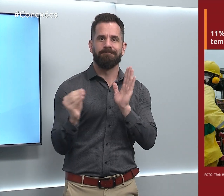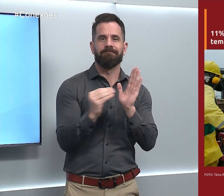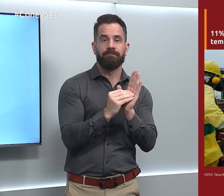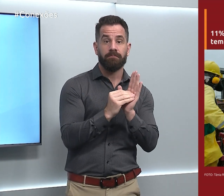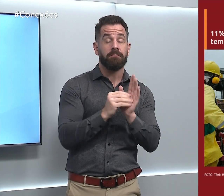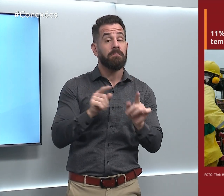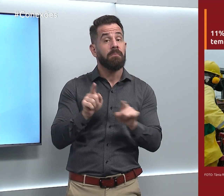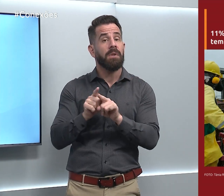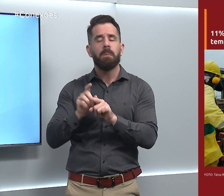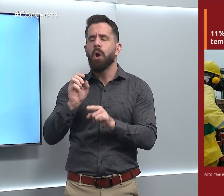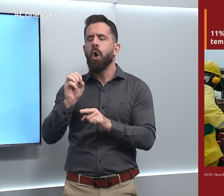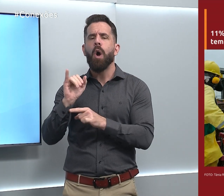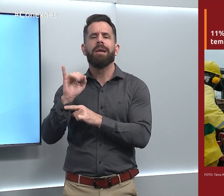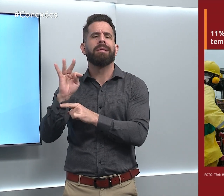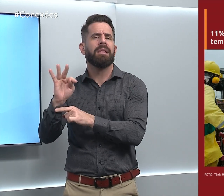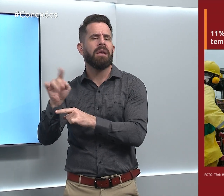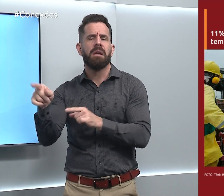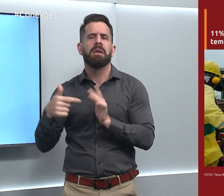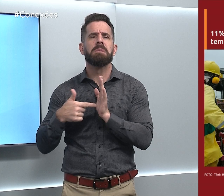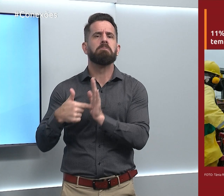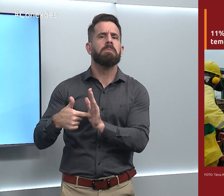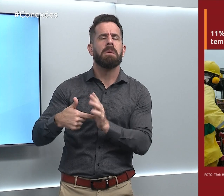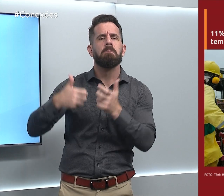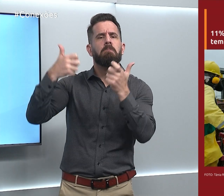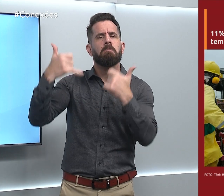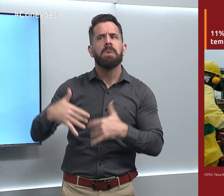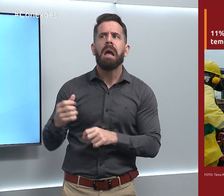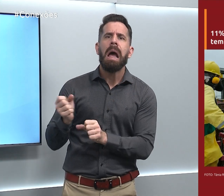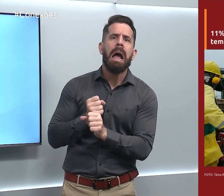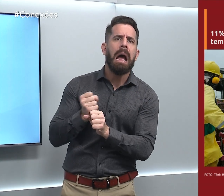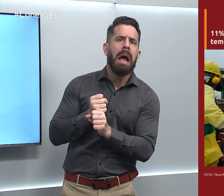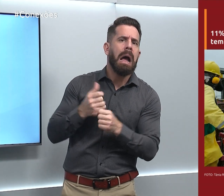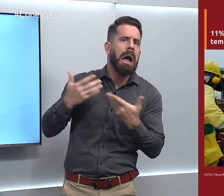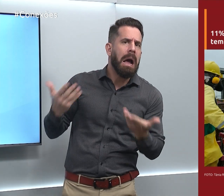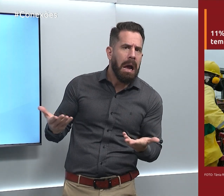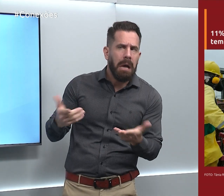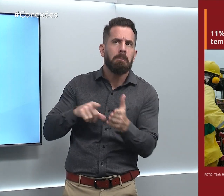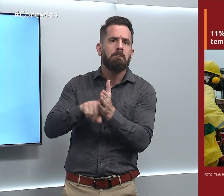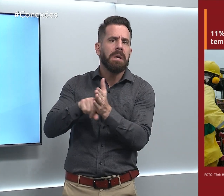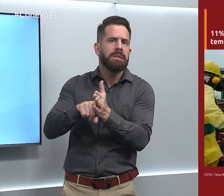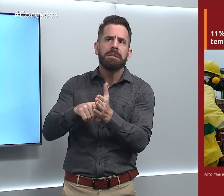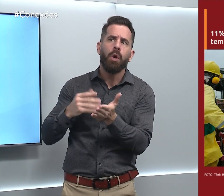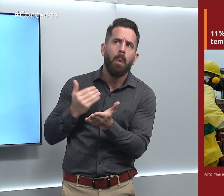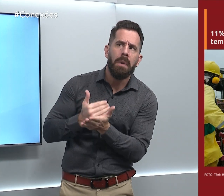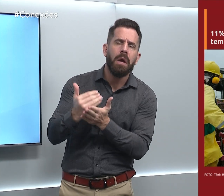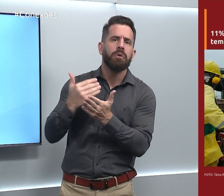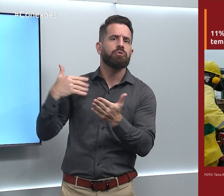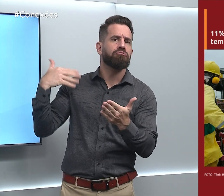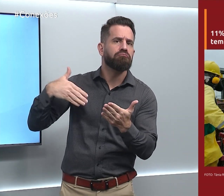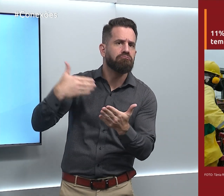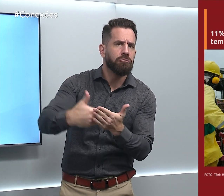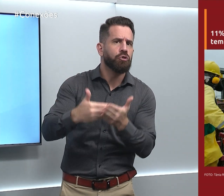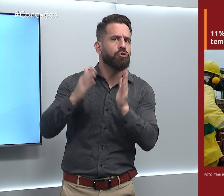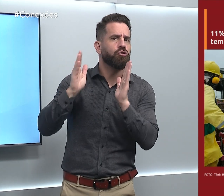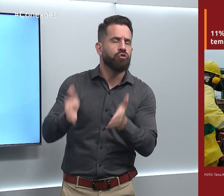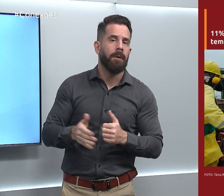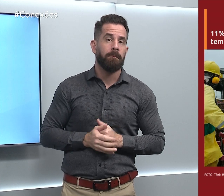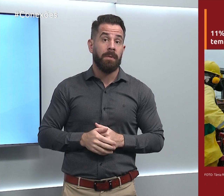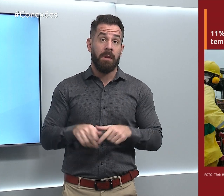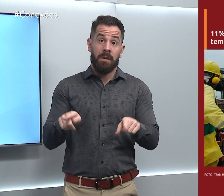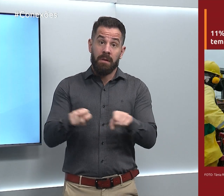não explicita o ano em que essa pesquisa foi feita em cada país. E esse mesmo levantamento mostra que a carga